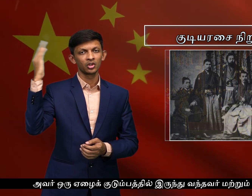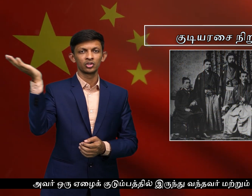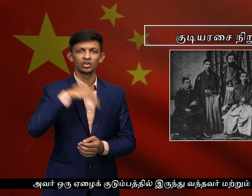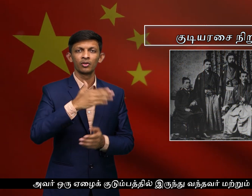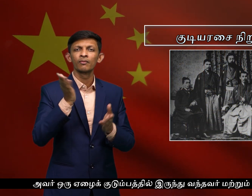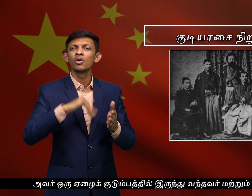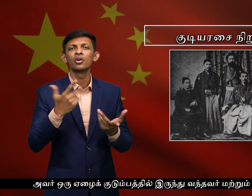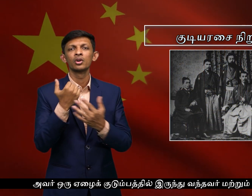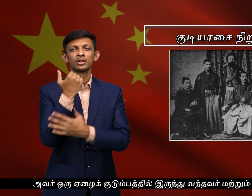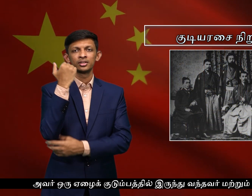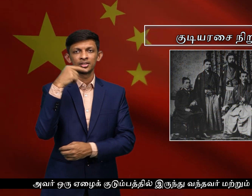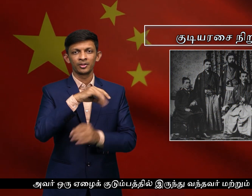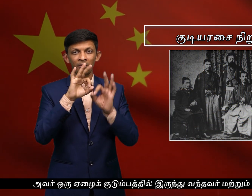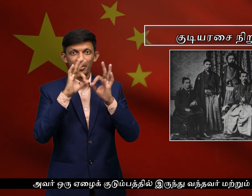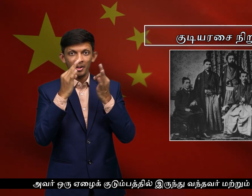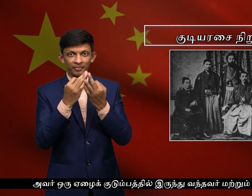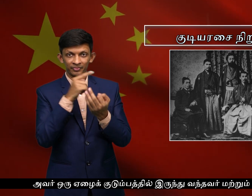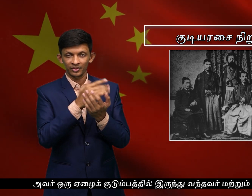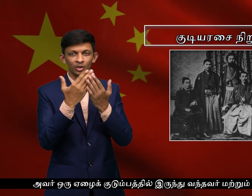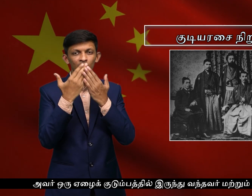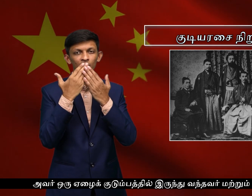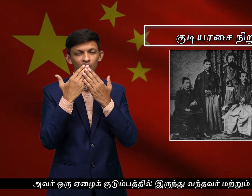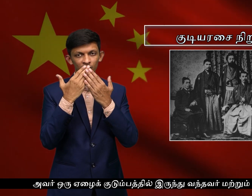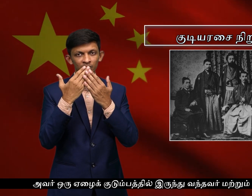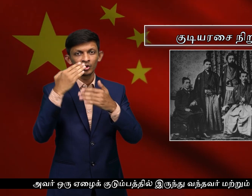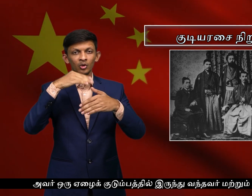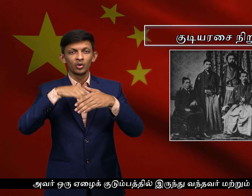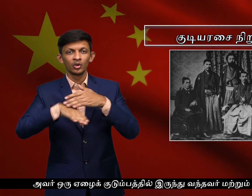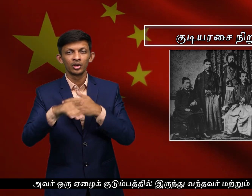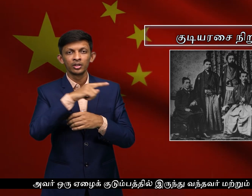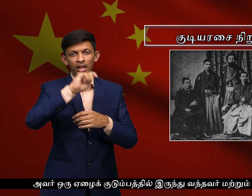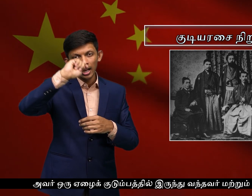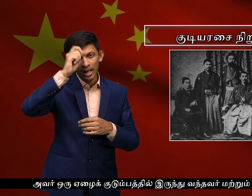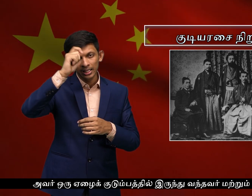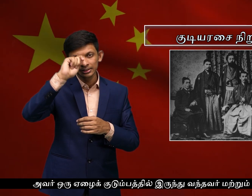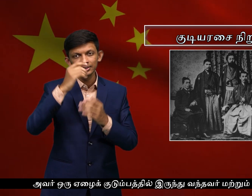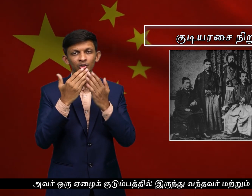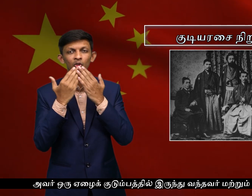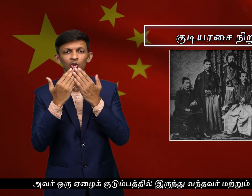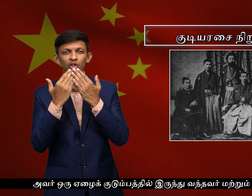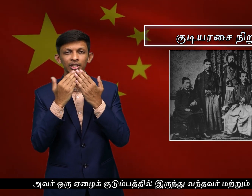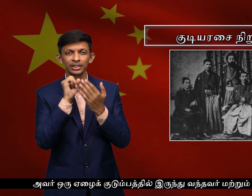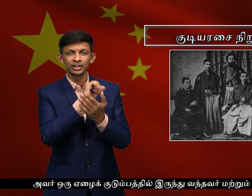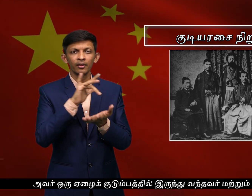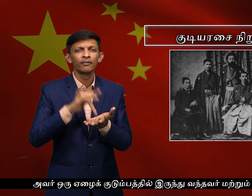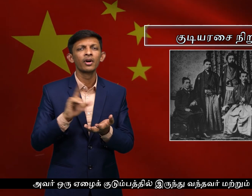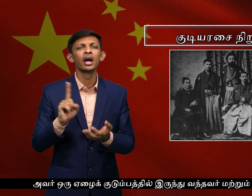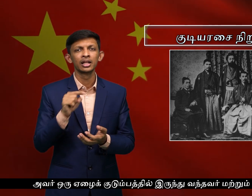அவர் ஒரு ஏழை குடும்பத்திலிருந்து வந்தவர் மற்றும் ஜனநாயகம் மற்றும்